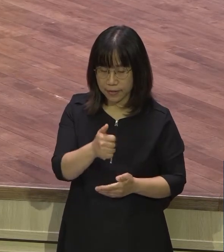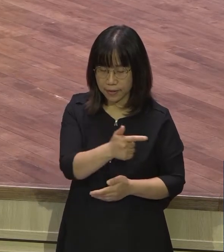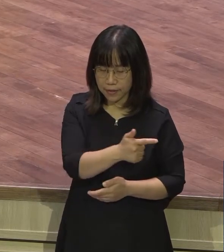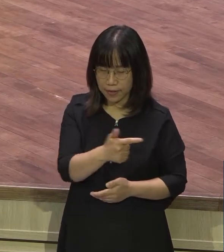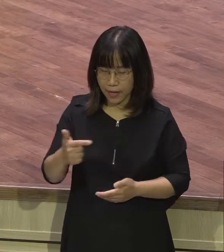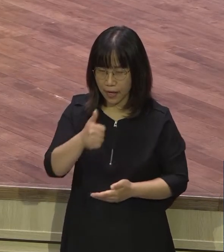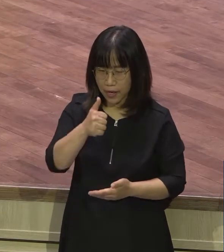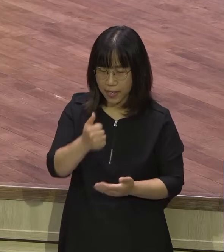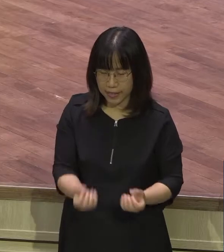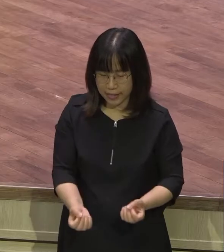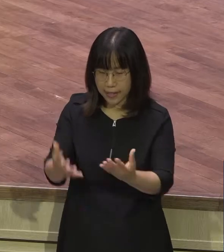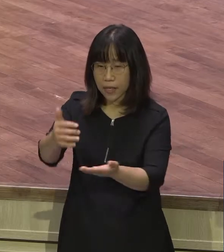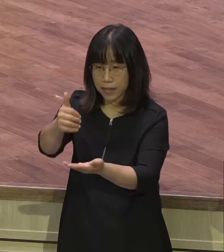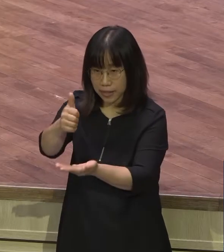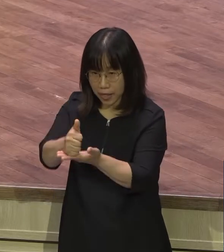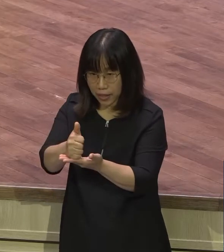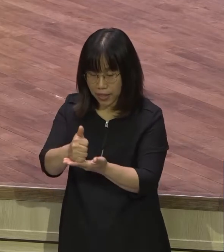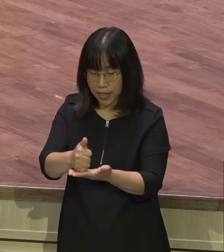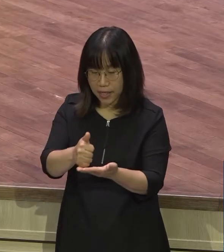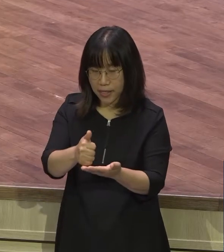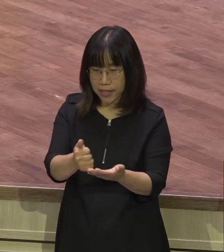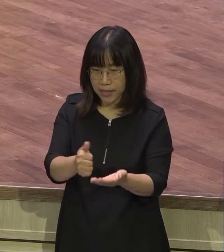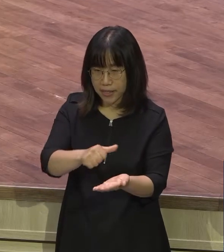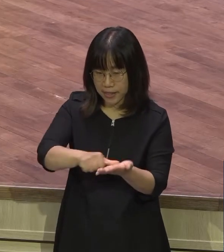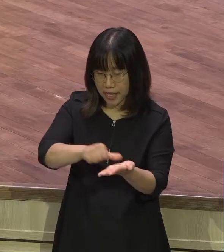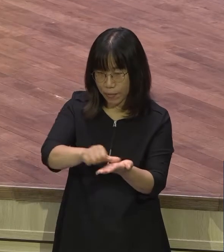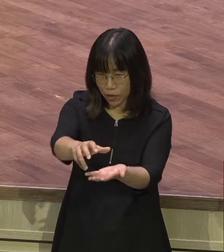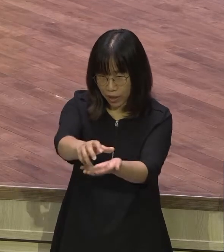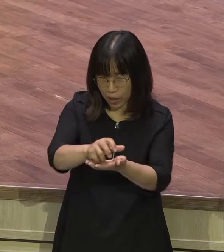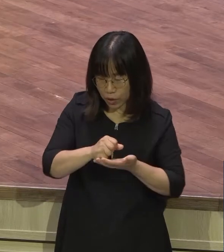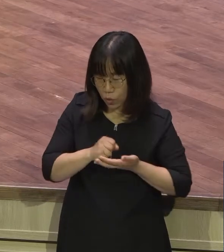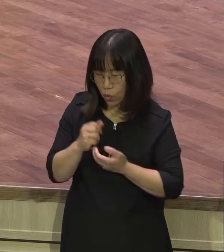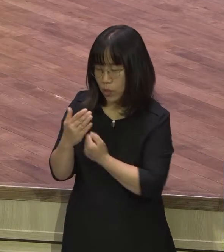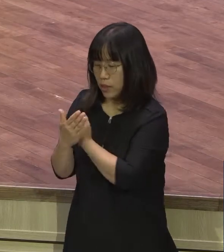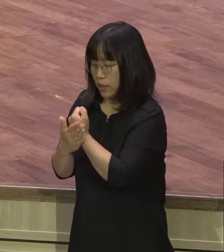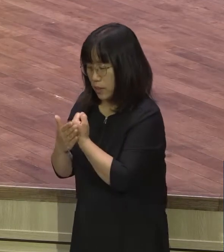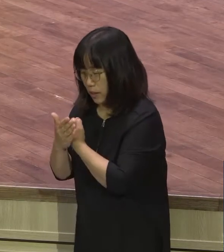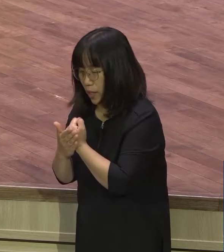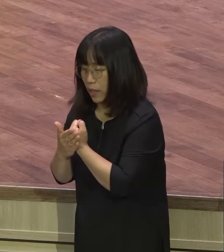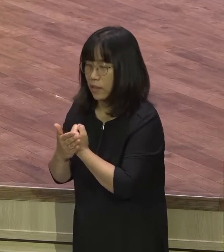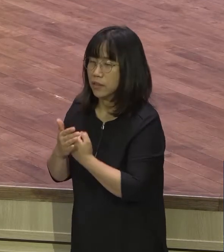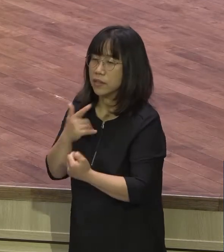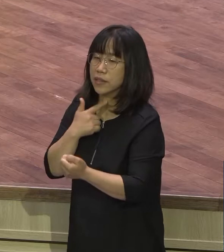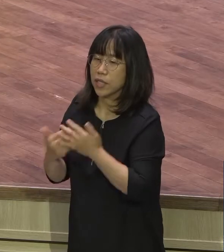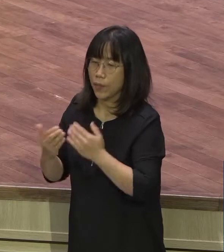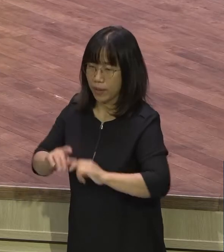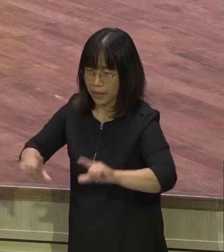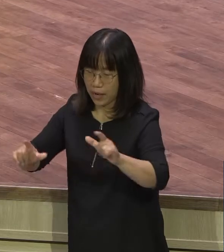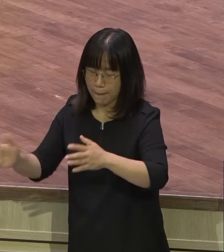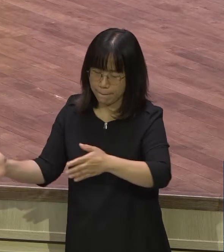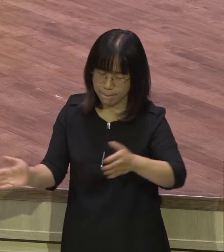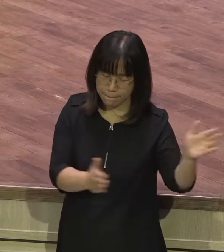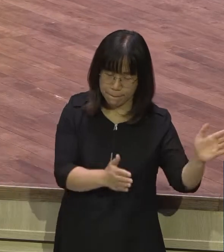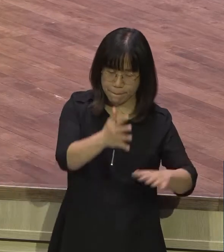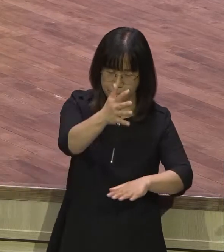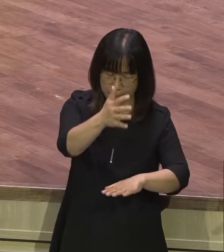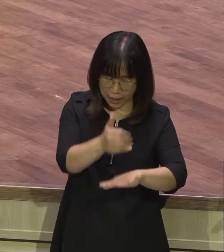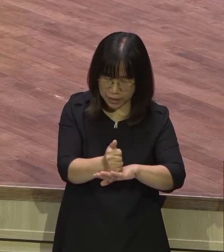시승소에 들어가가지고 제3의 은혜를 체험하는 날 마지막 초막절은